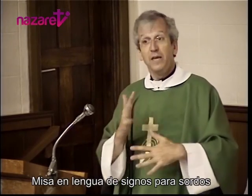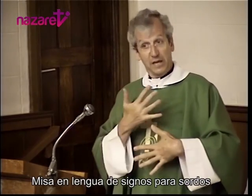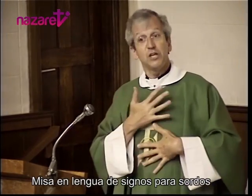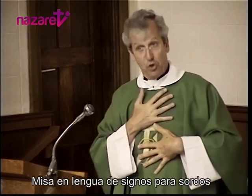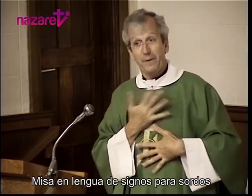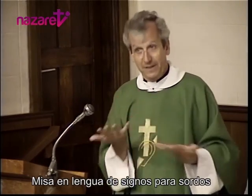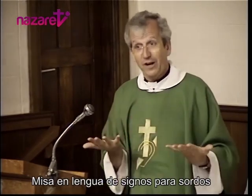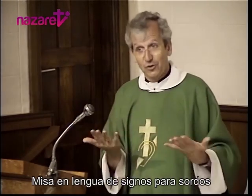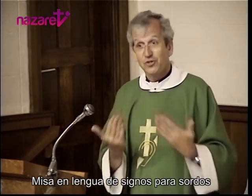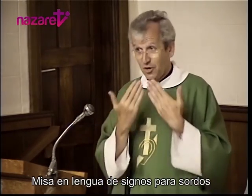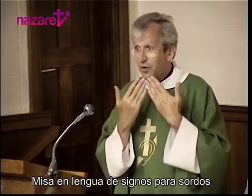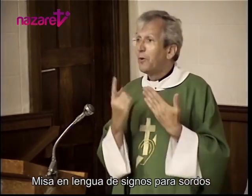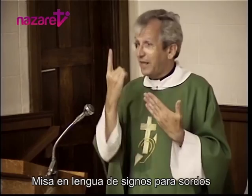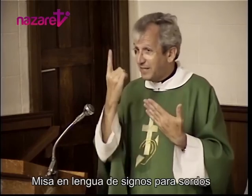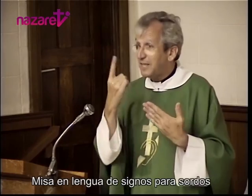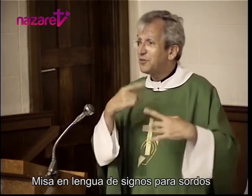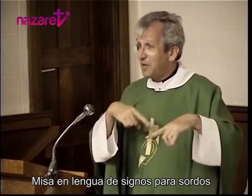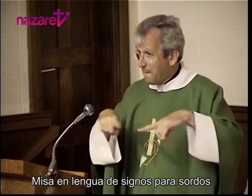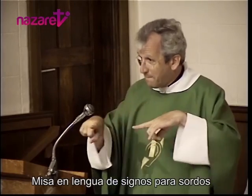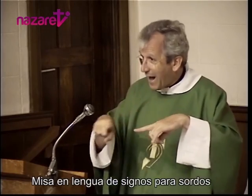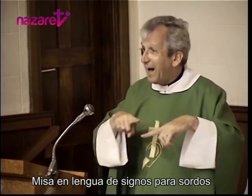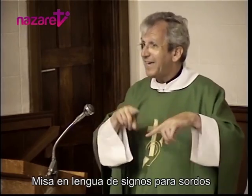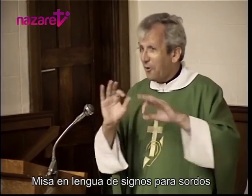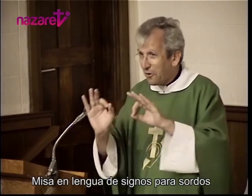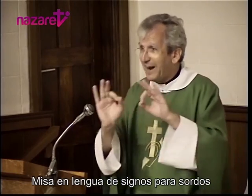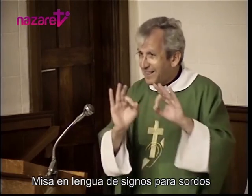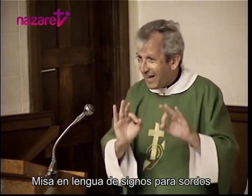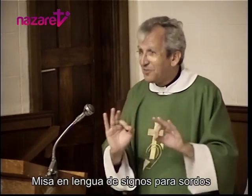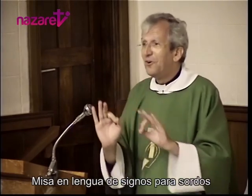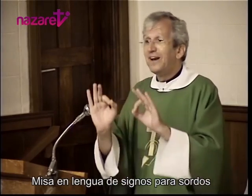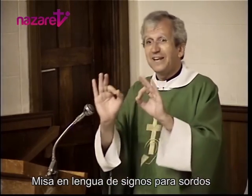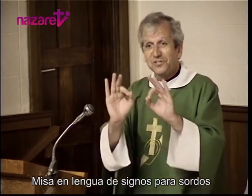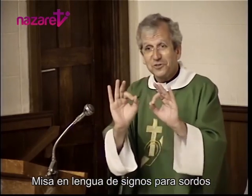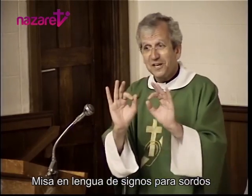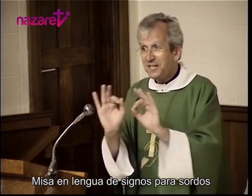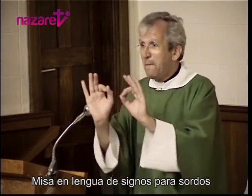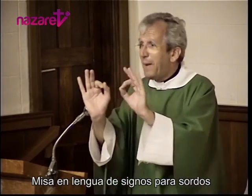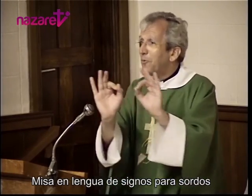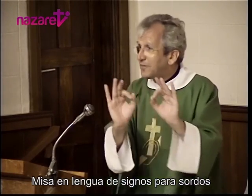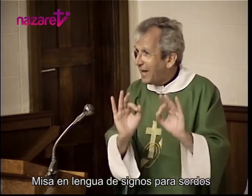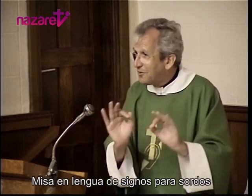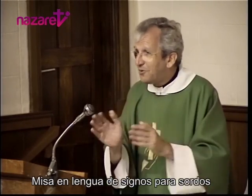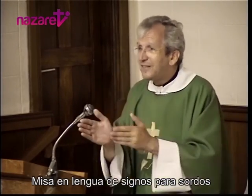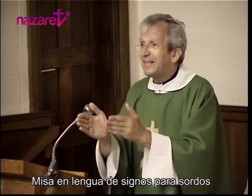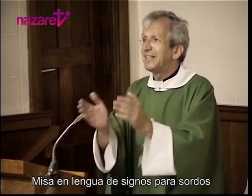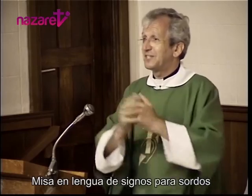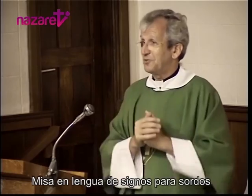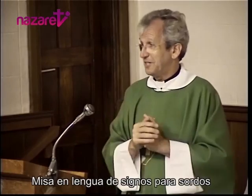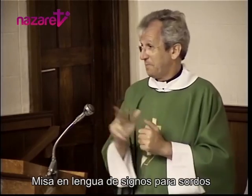y sorprendernos como gracias a Dios va organizando las cosas, va montando tantas cosas.